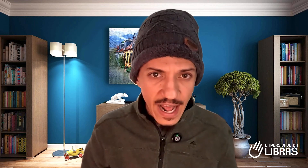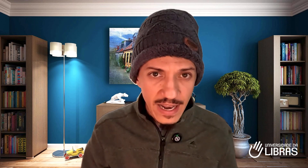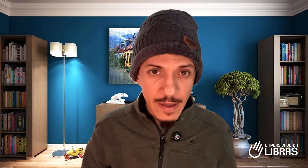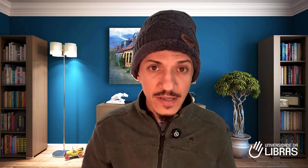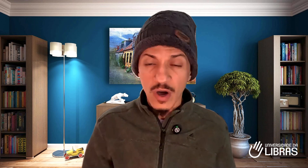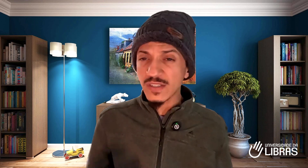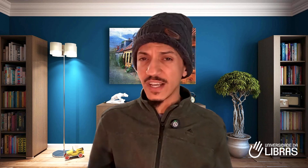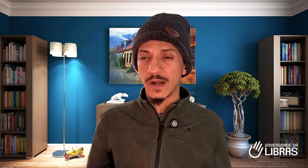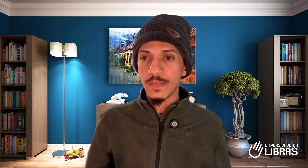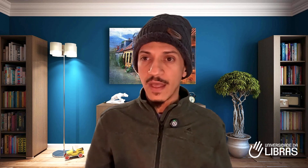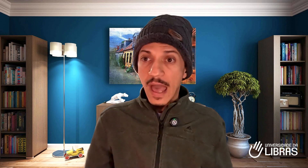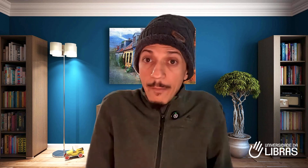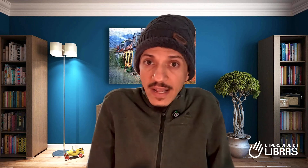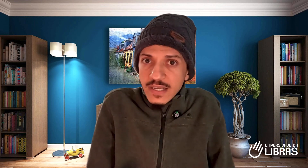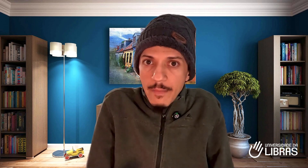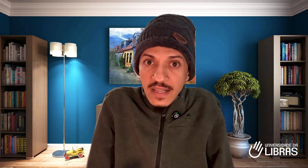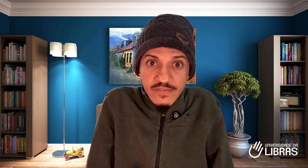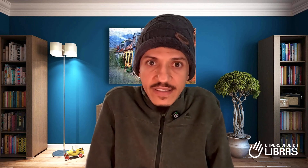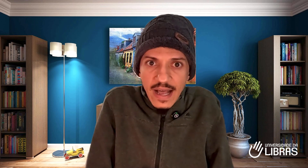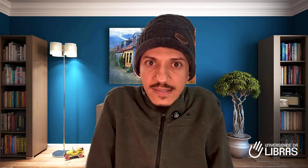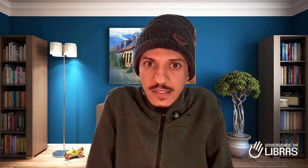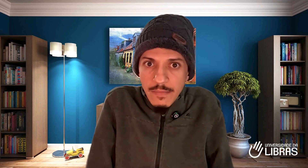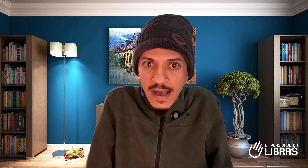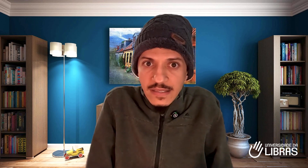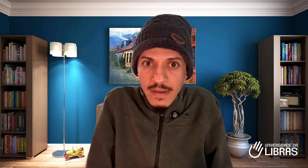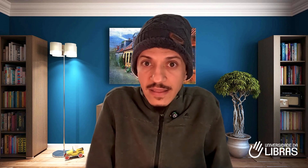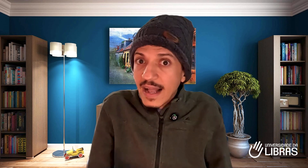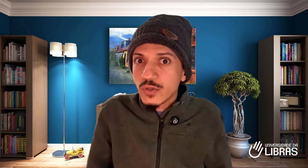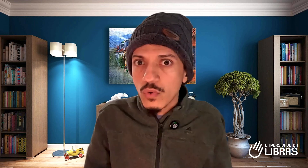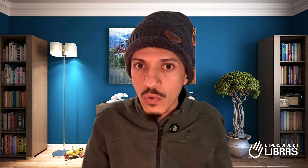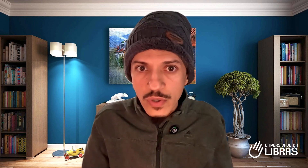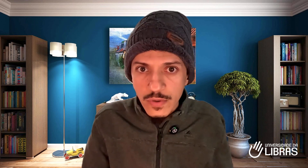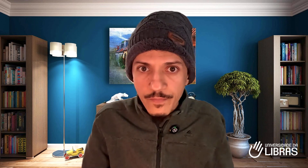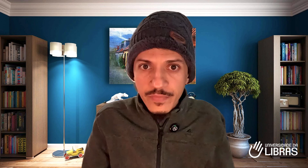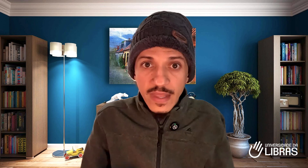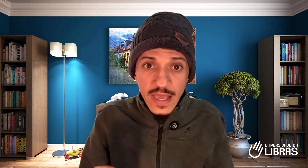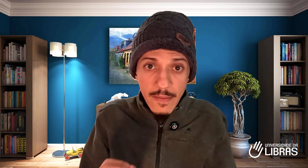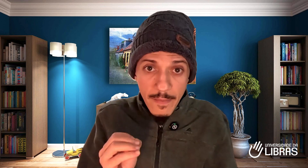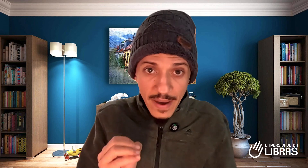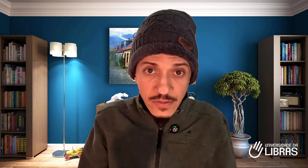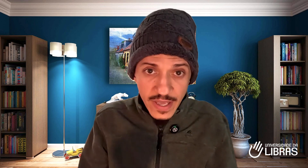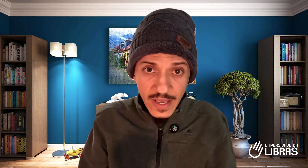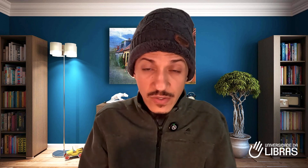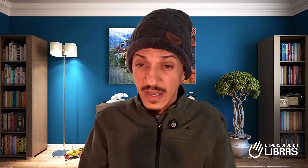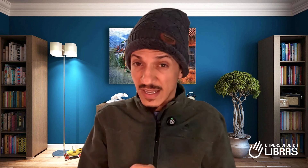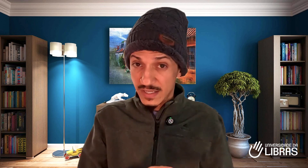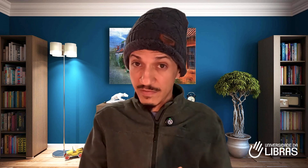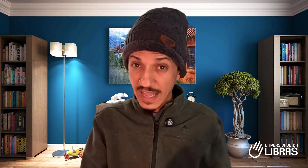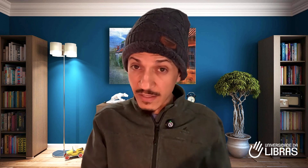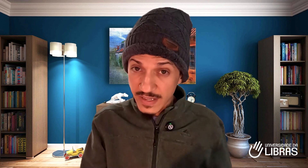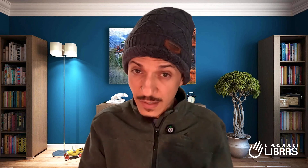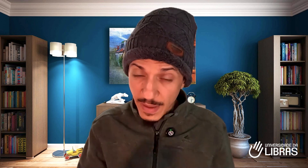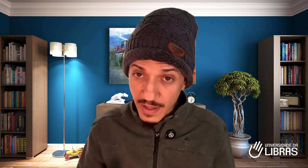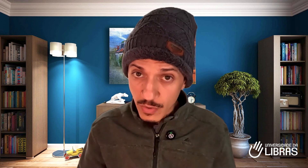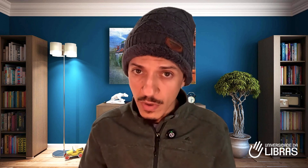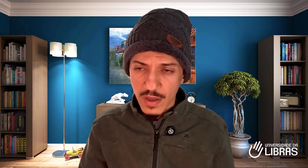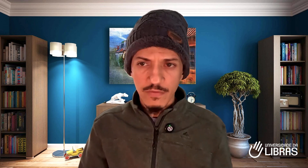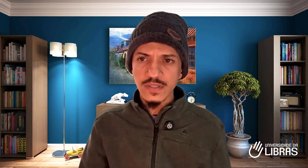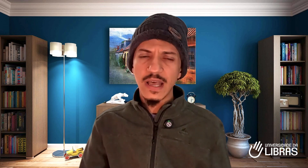Libras, ou seja, praticamente você vai ter acesso a mais da metade do curso. E, mais do que isso, se dentro desse período você,